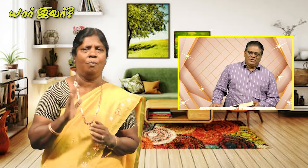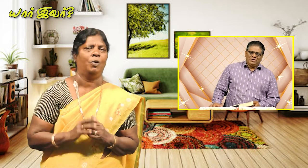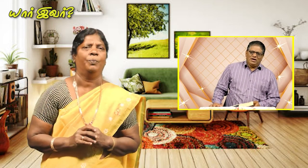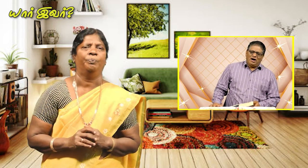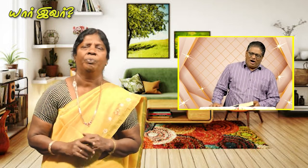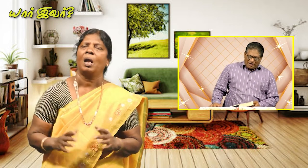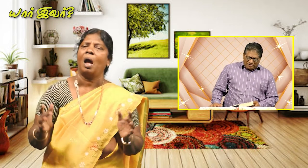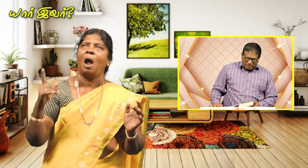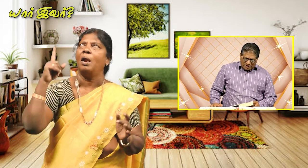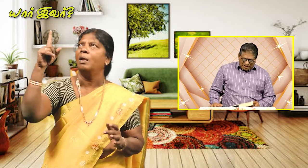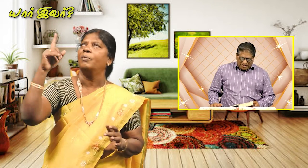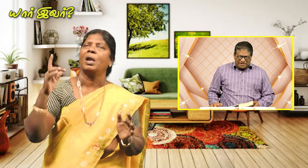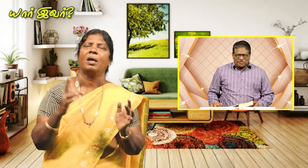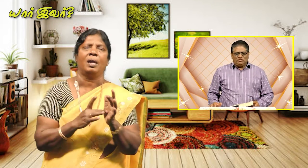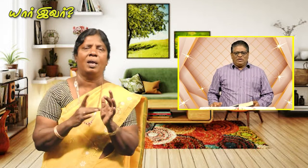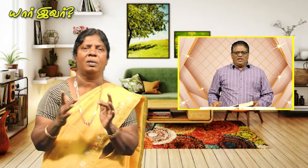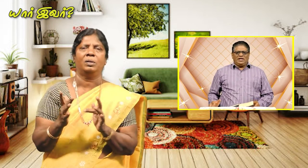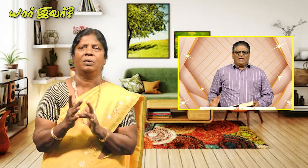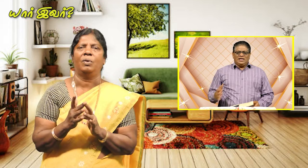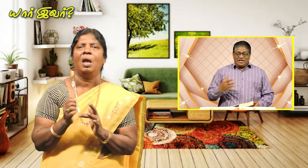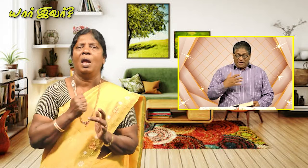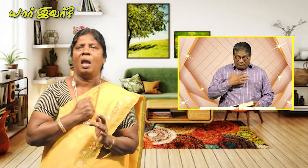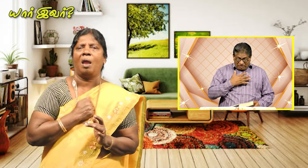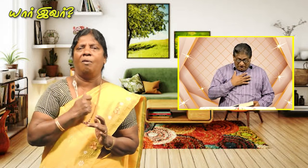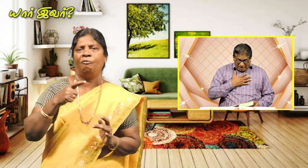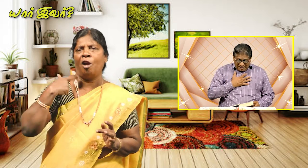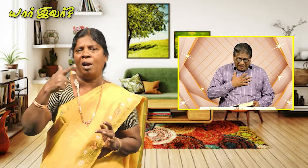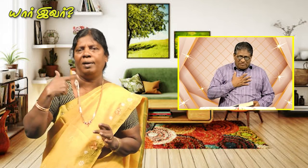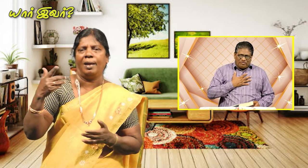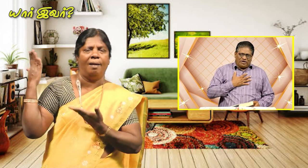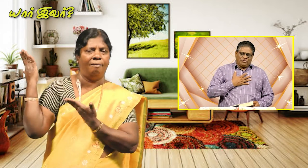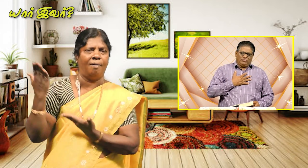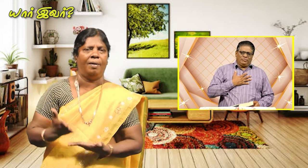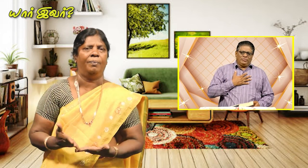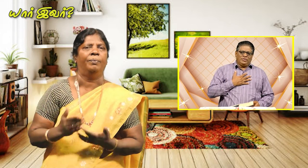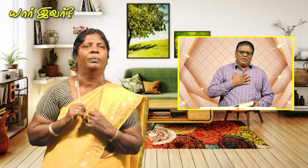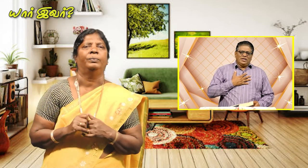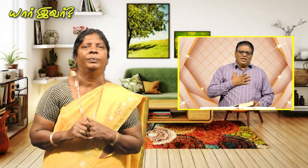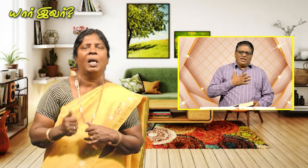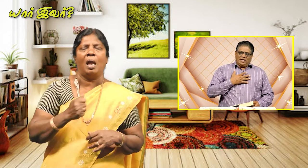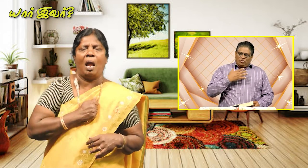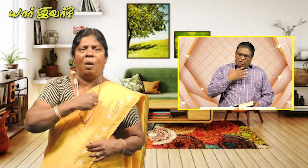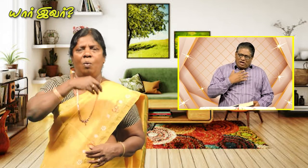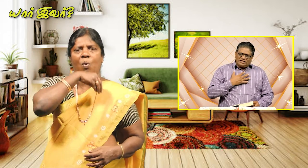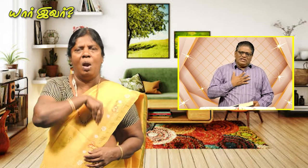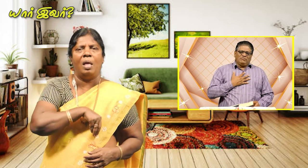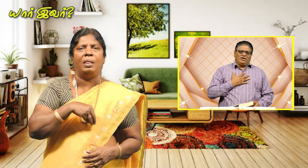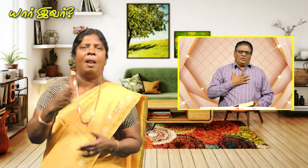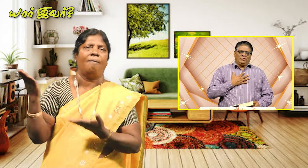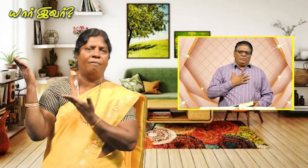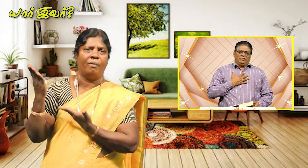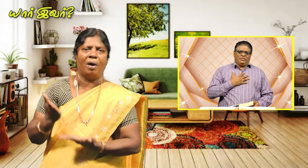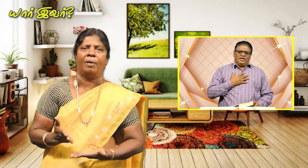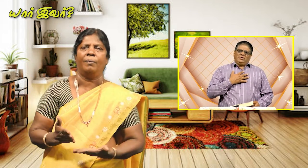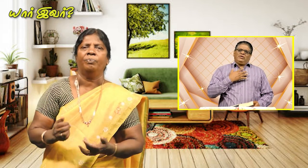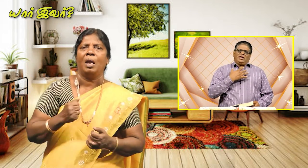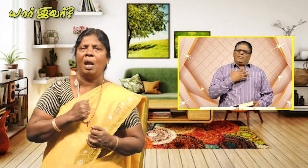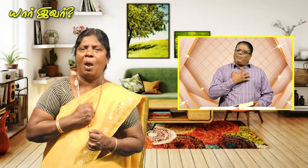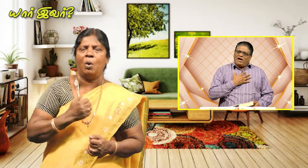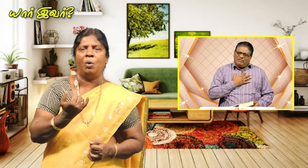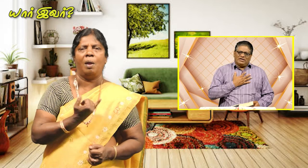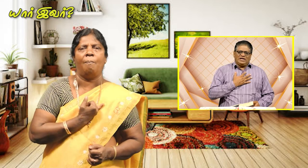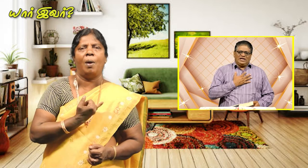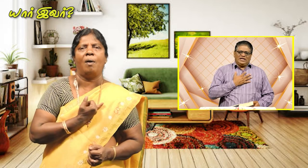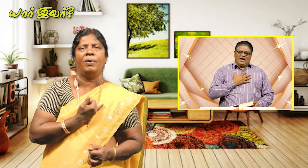முடியும். ஆண்டவராகிய இயேசுவே என் வாழ்க்கையில் வாரும், என் உள்ளத்தில் வாரும்,